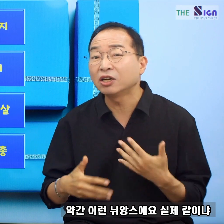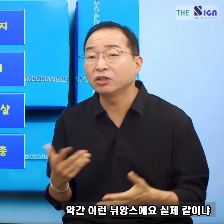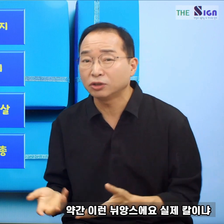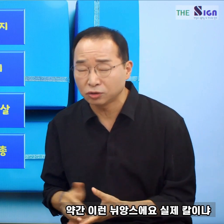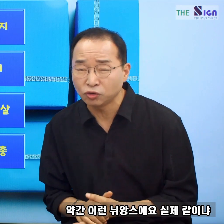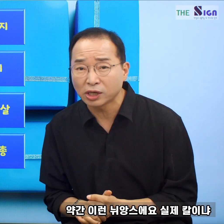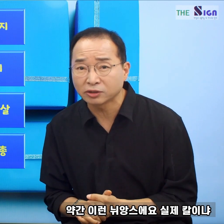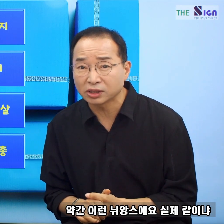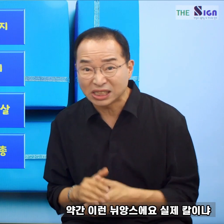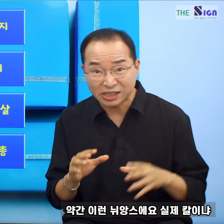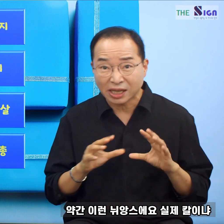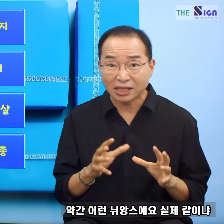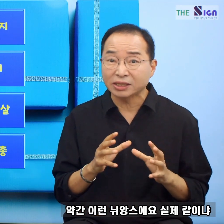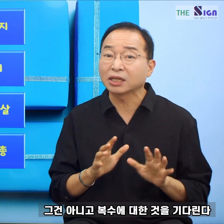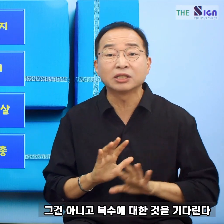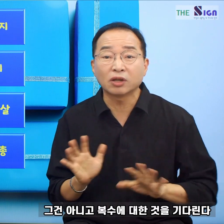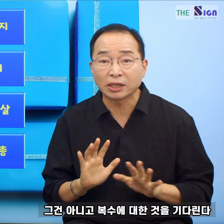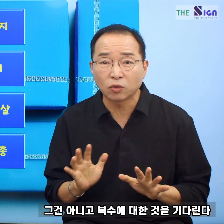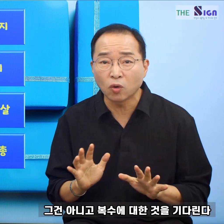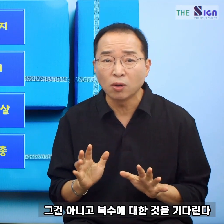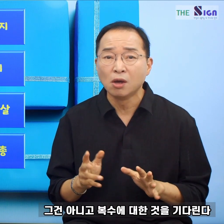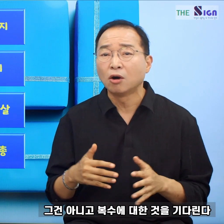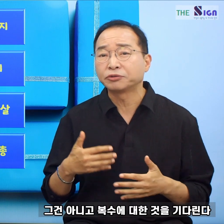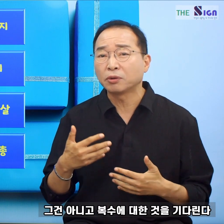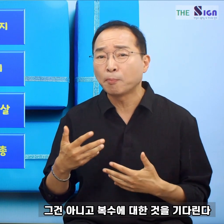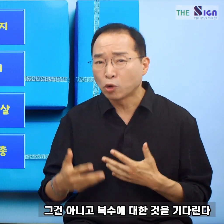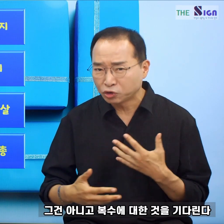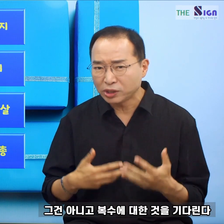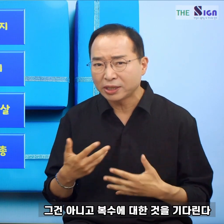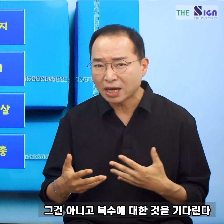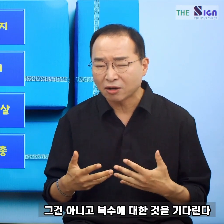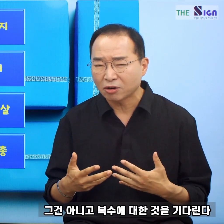이런 뉘앙스예요. 실제 칼이냐 그건 아니고 어떤 복수에 대한 거를